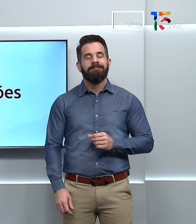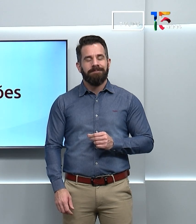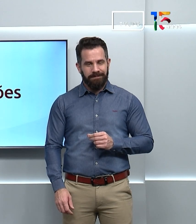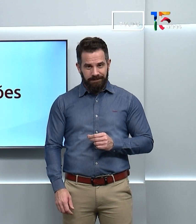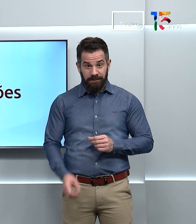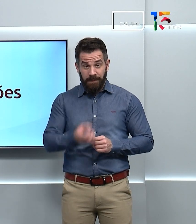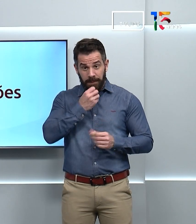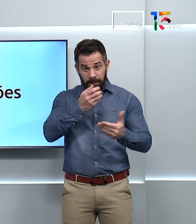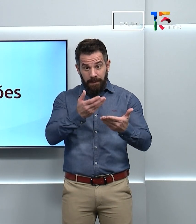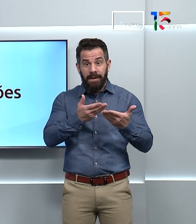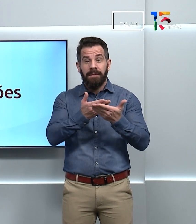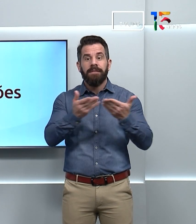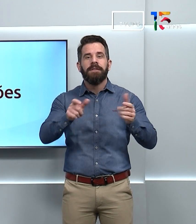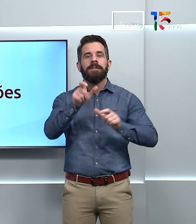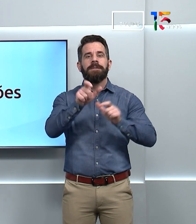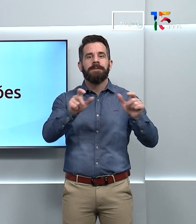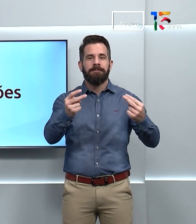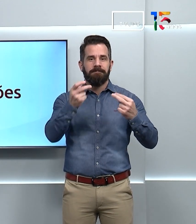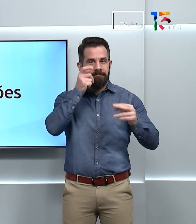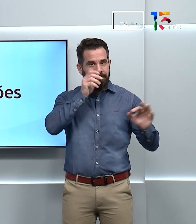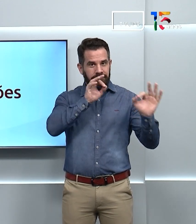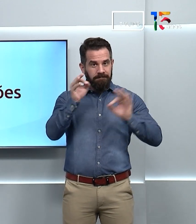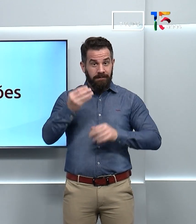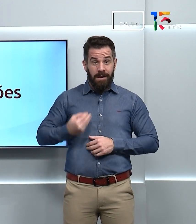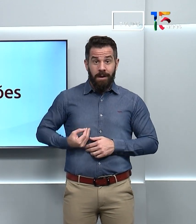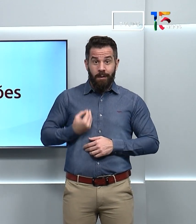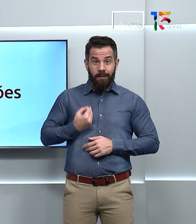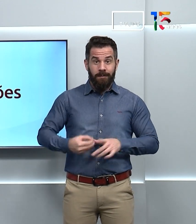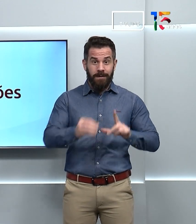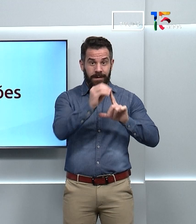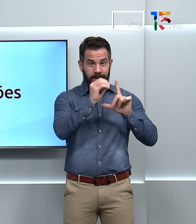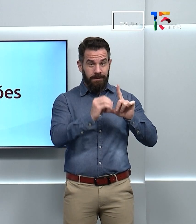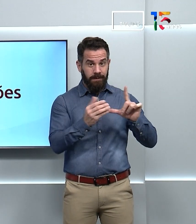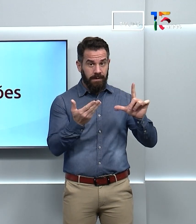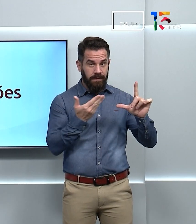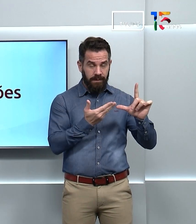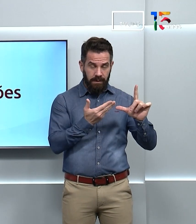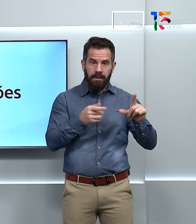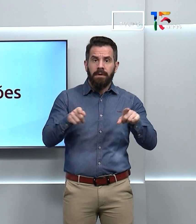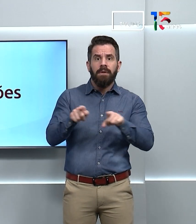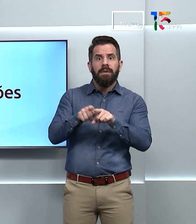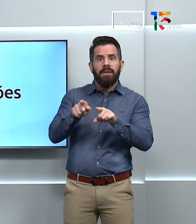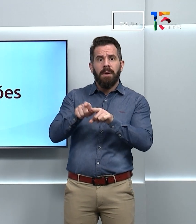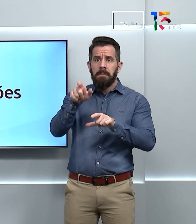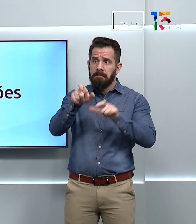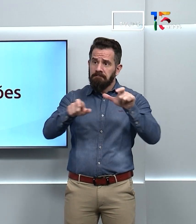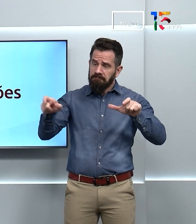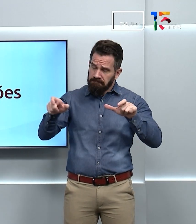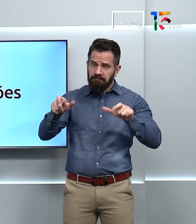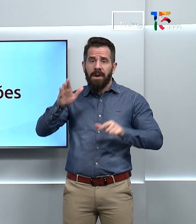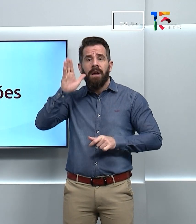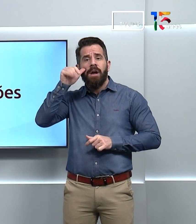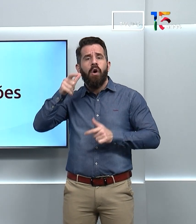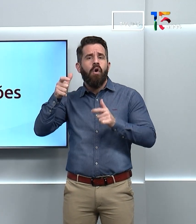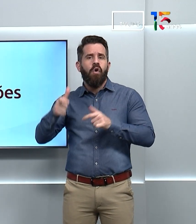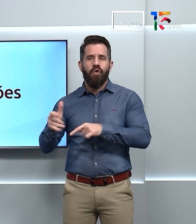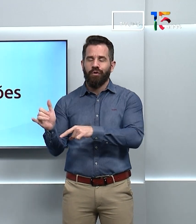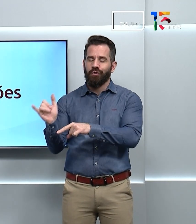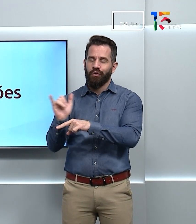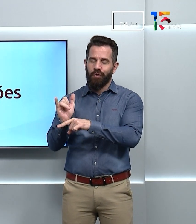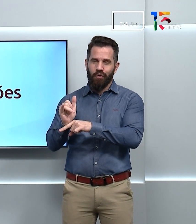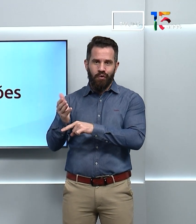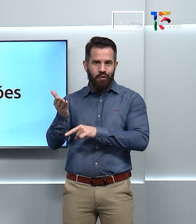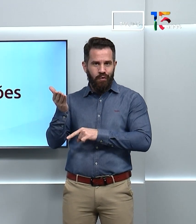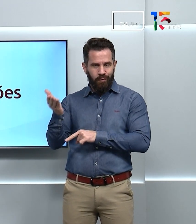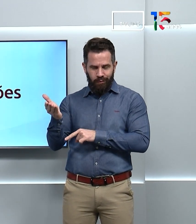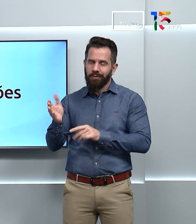Seja bem-vindo e bem-vinda você que nos assiste ao vivo pela TV UFG. E também para você que nos acompanha em qualquer dia e horário